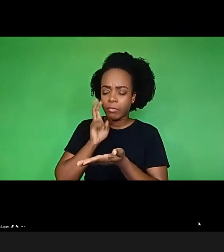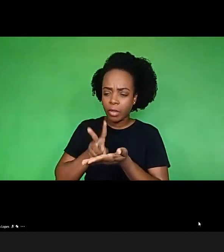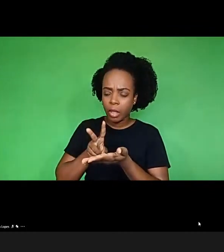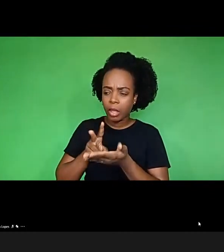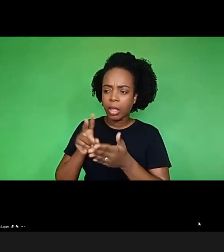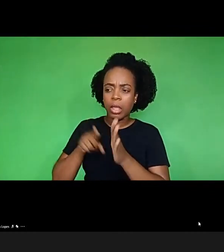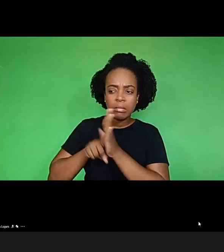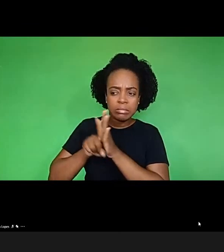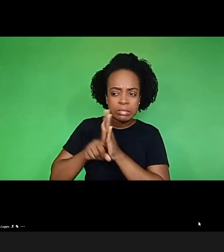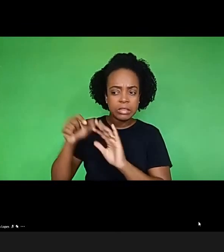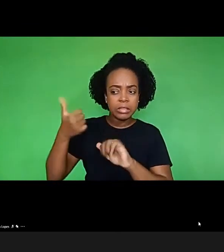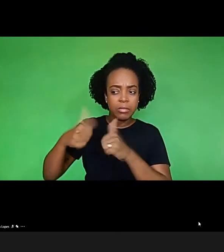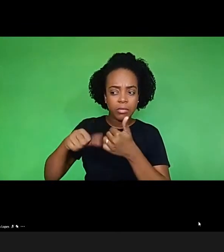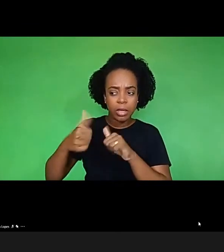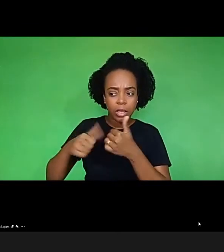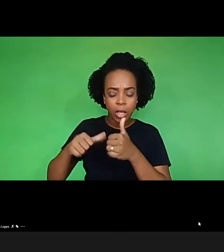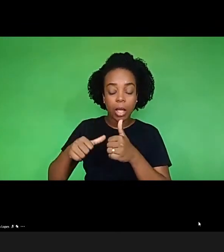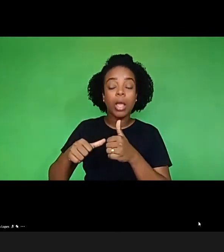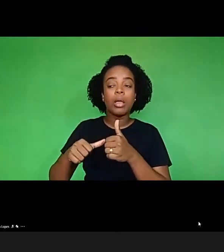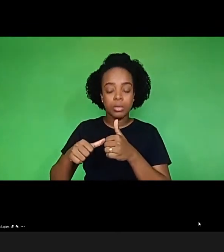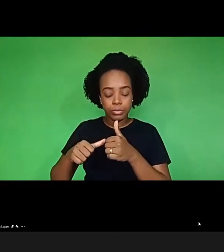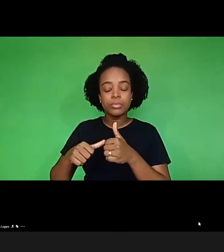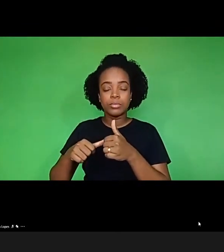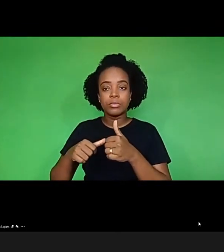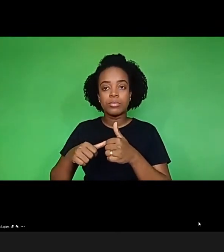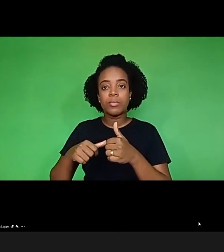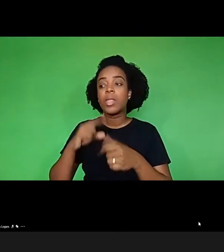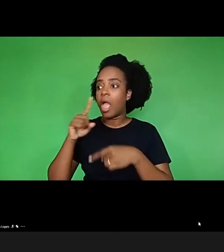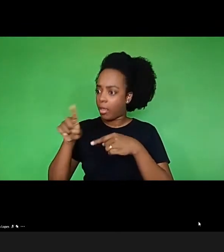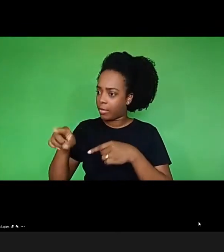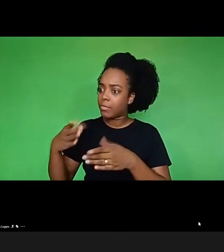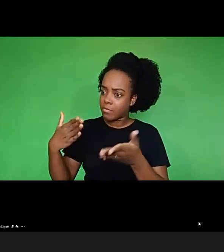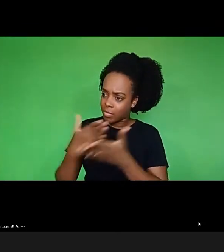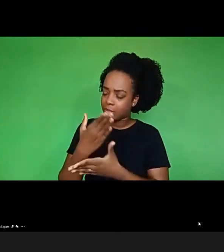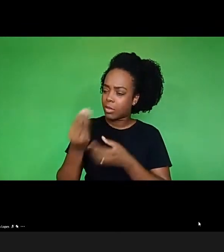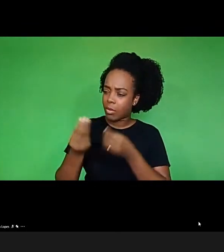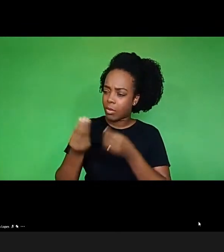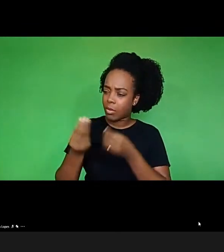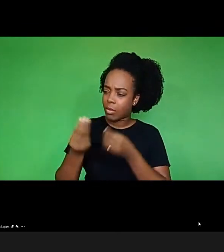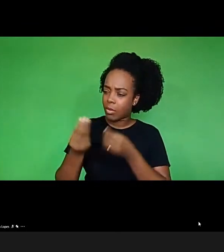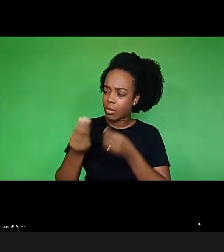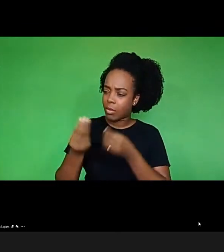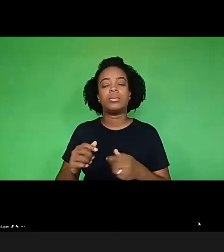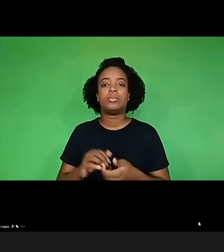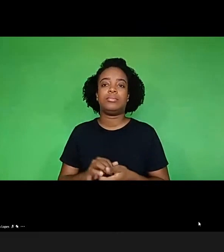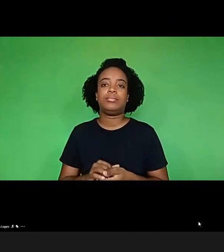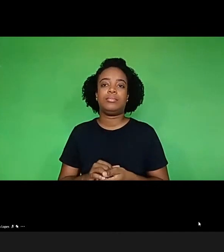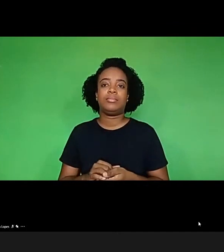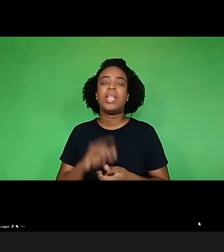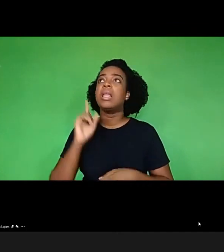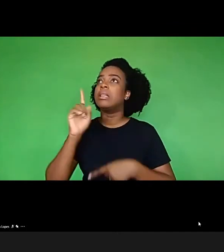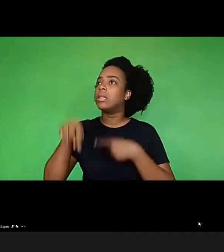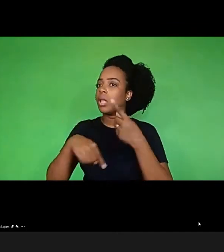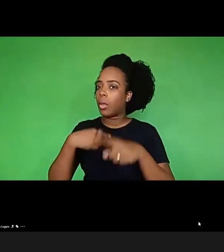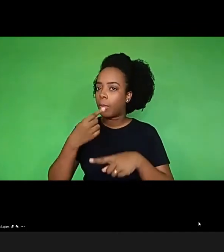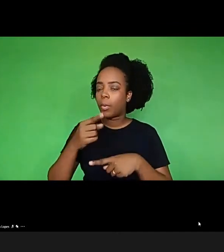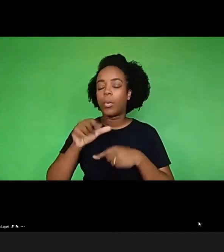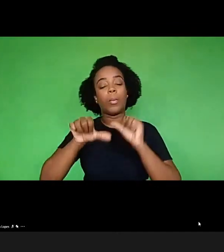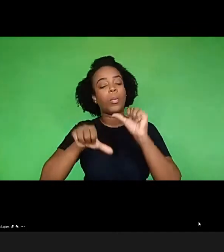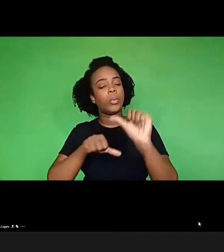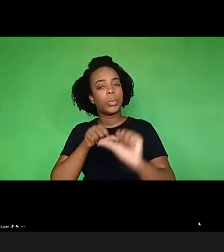nisso. E a gente mudou ano passado para provas, então tem toda aquela questão da avaliação,